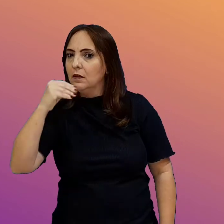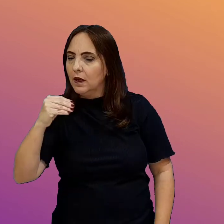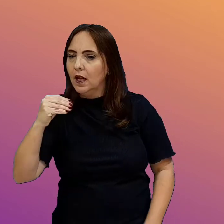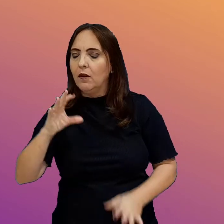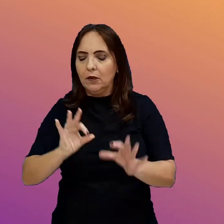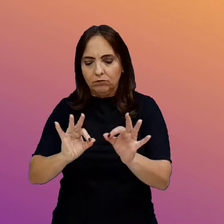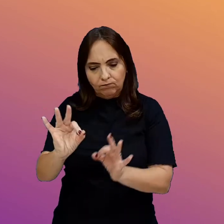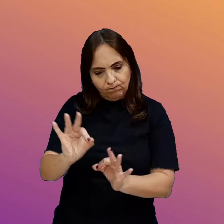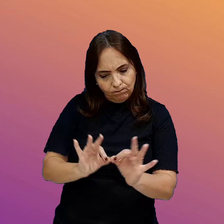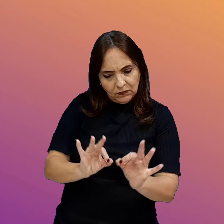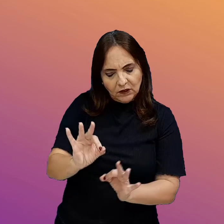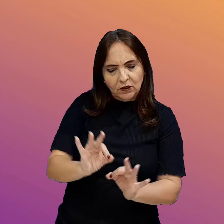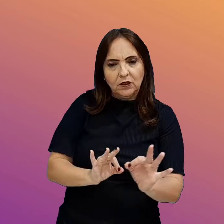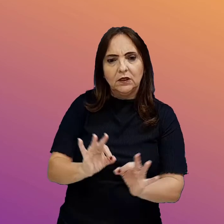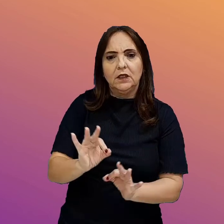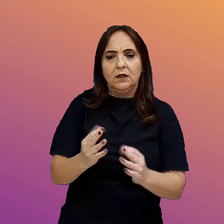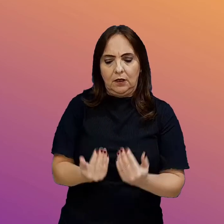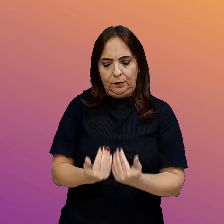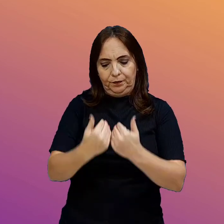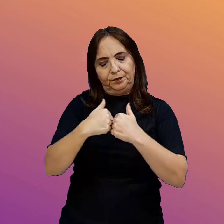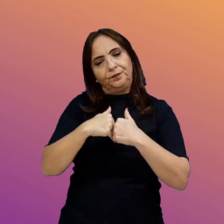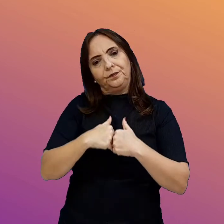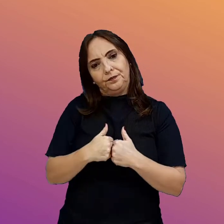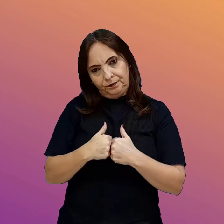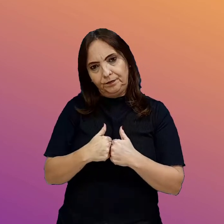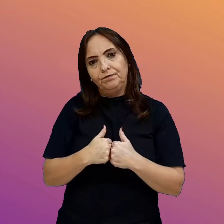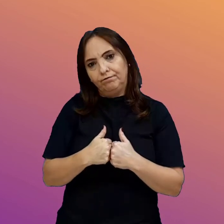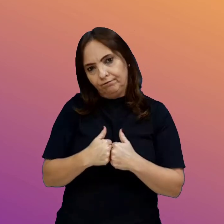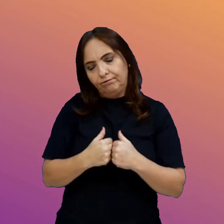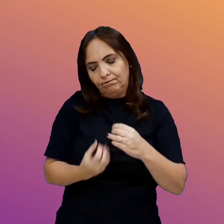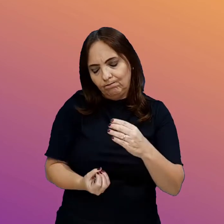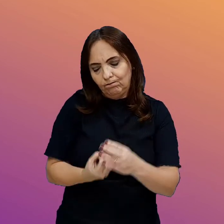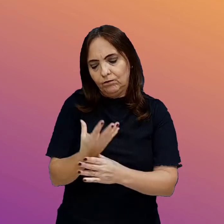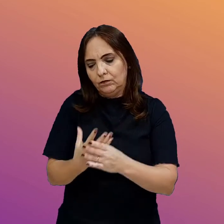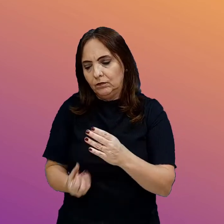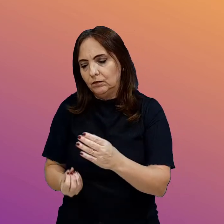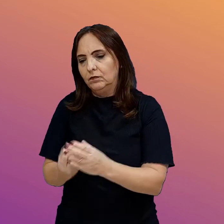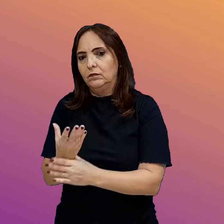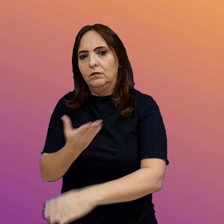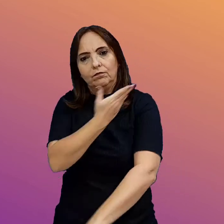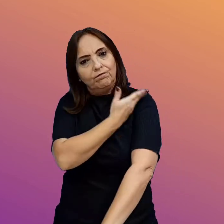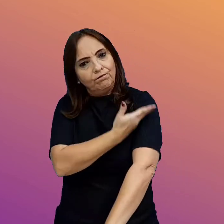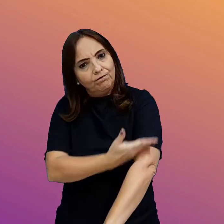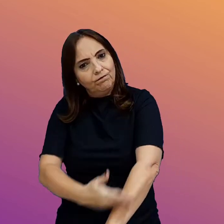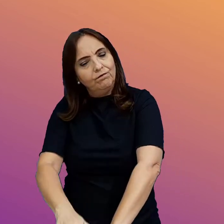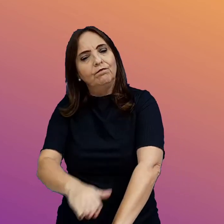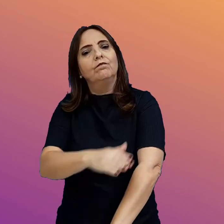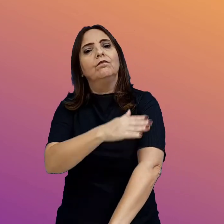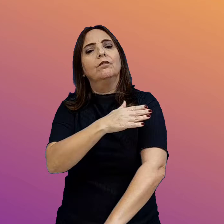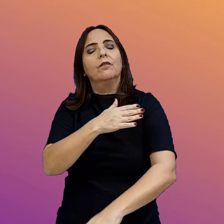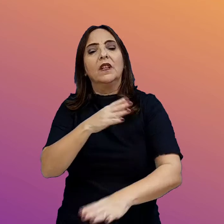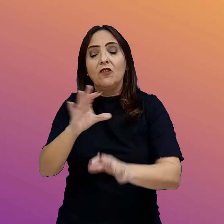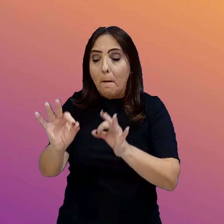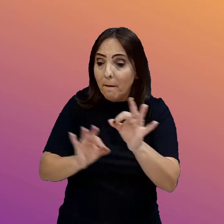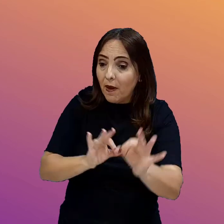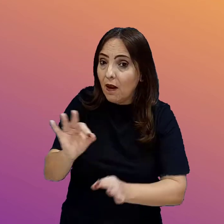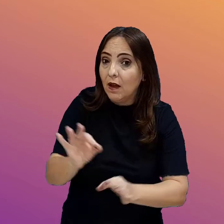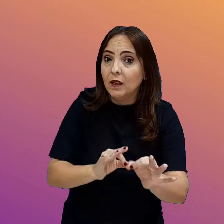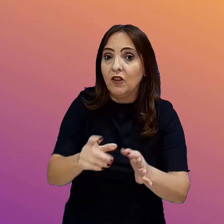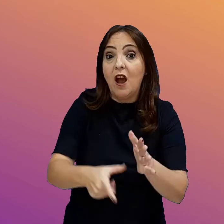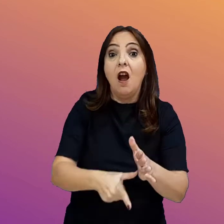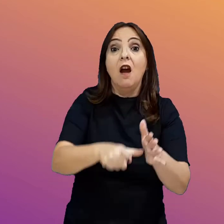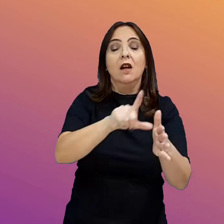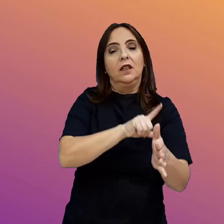se organizando internamente, aí criando os hábitos de planejar,